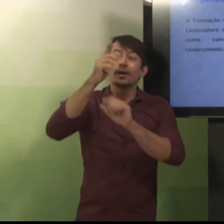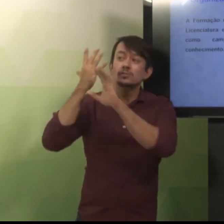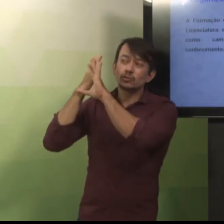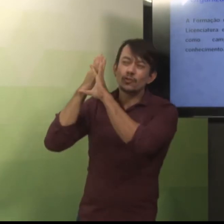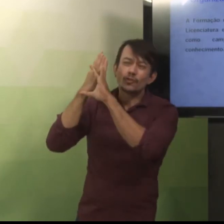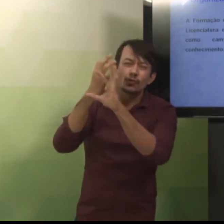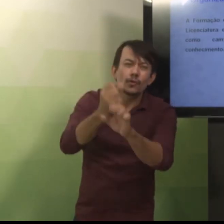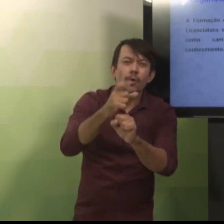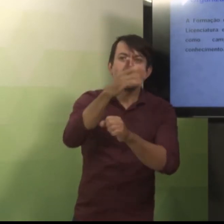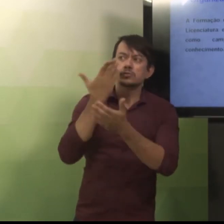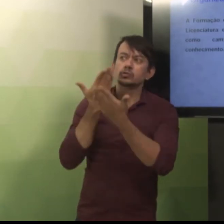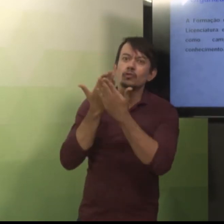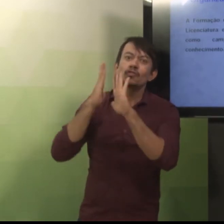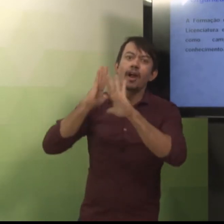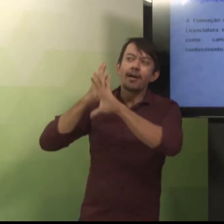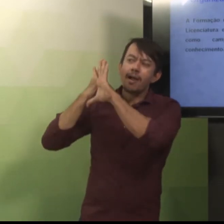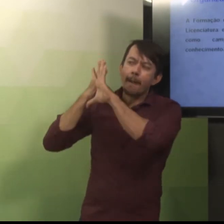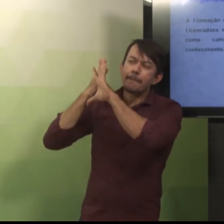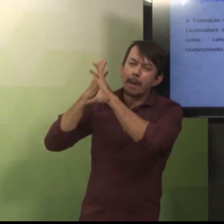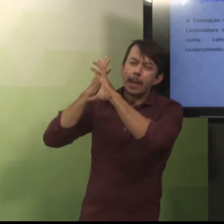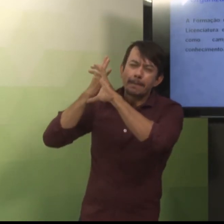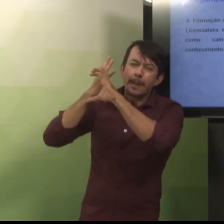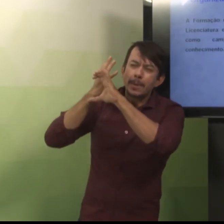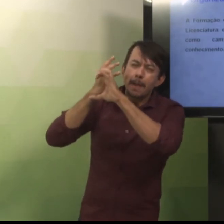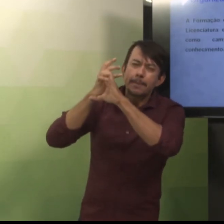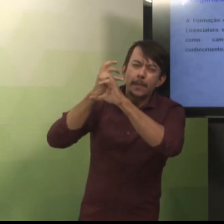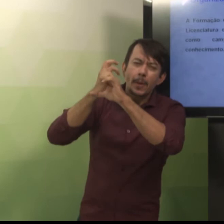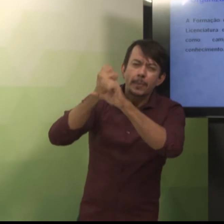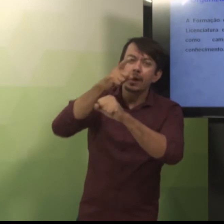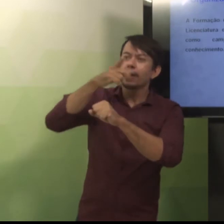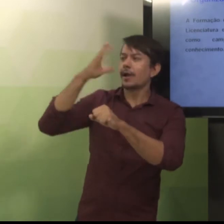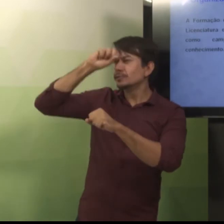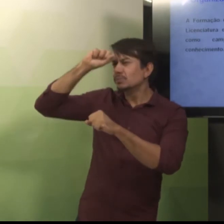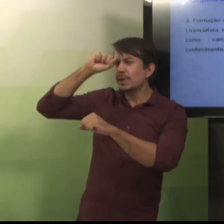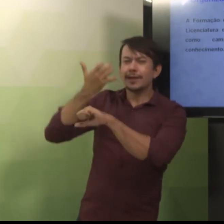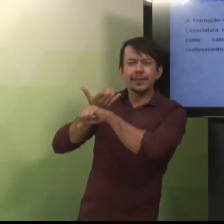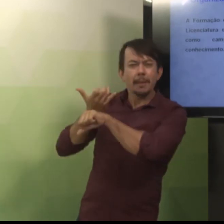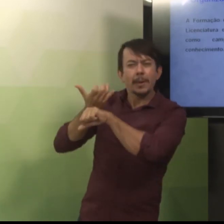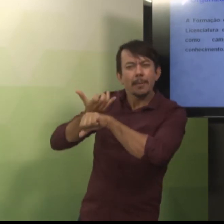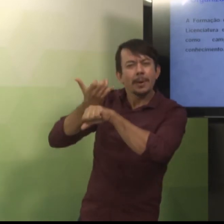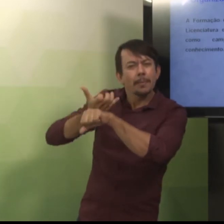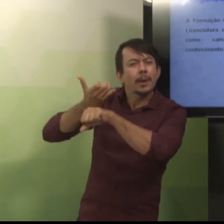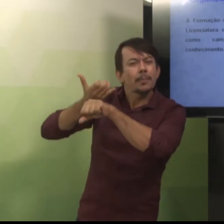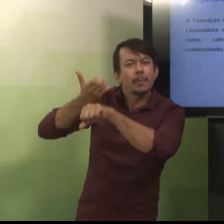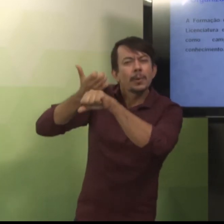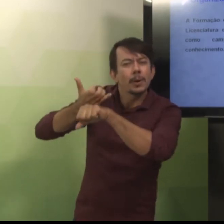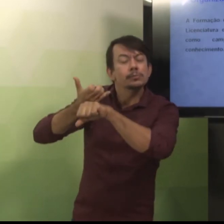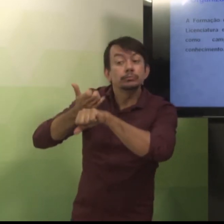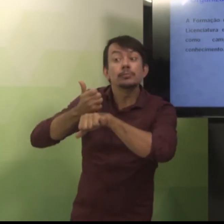conhecimento, vocês já tiveram uma base teórica durante todos esses períodos, com várias